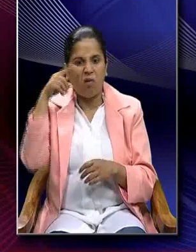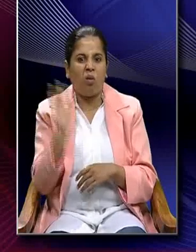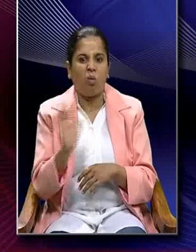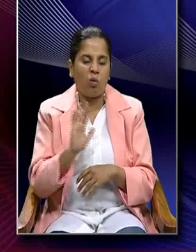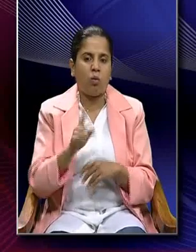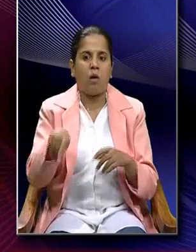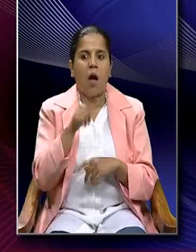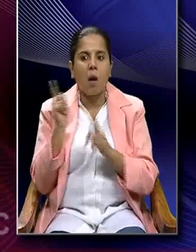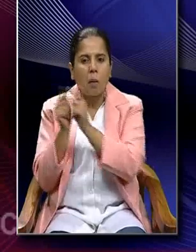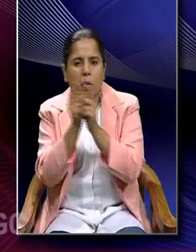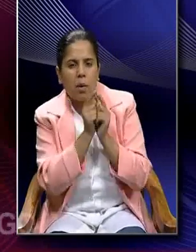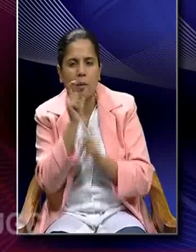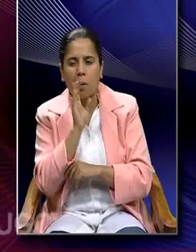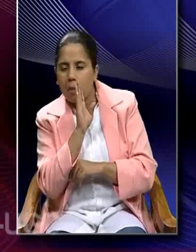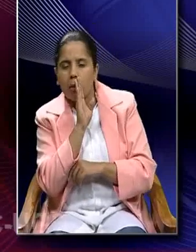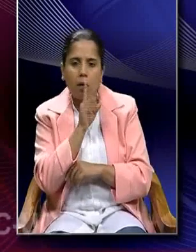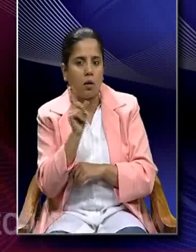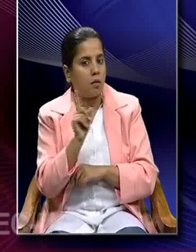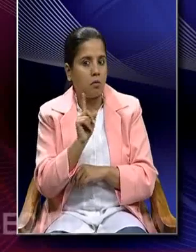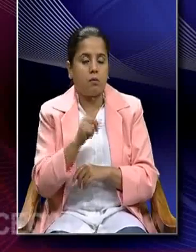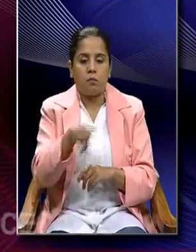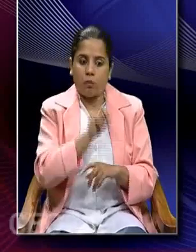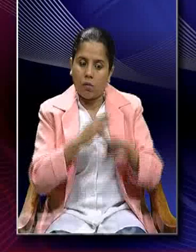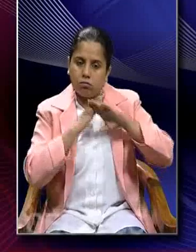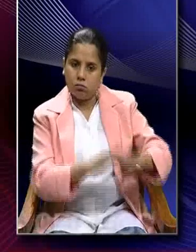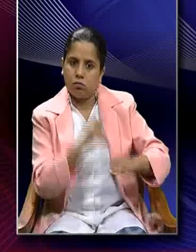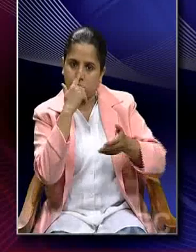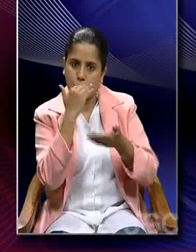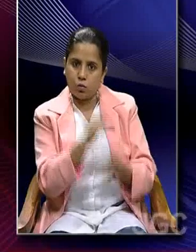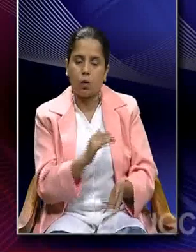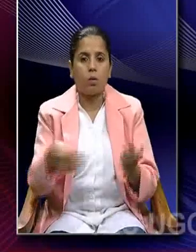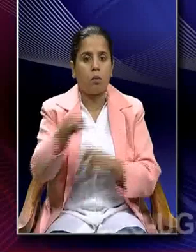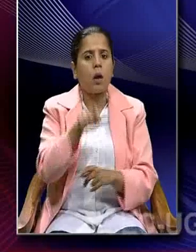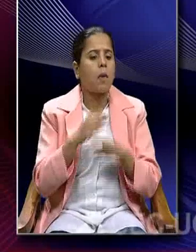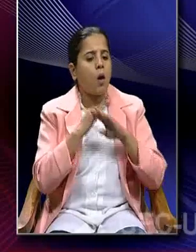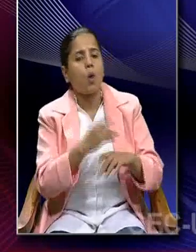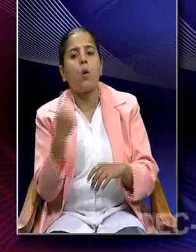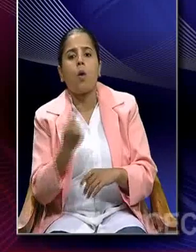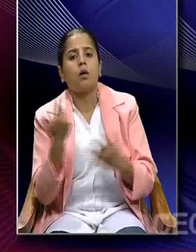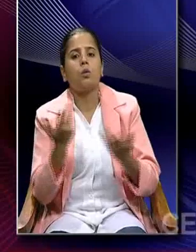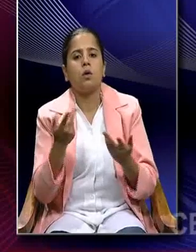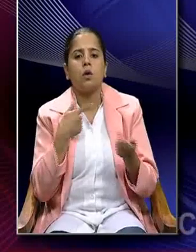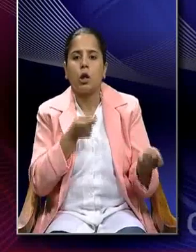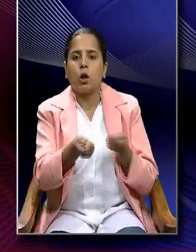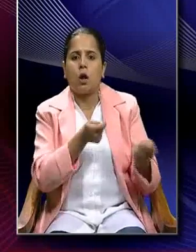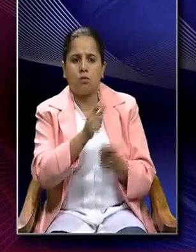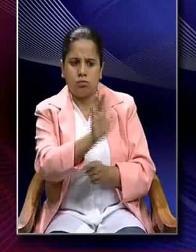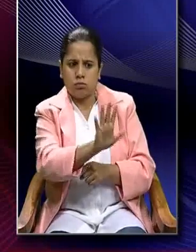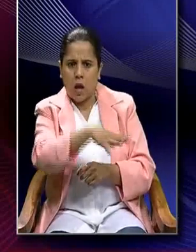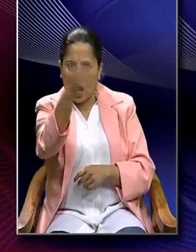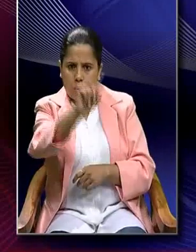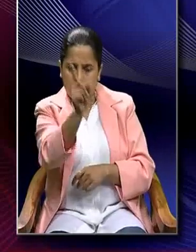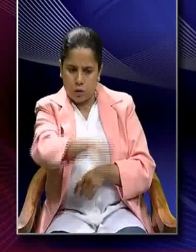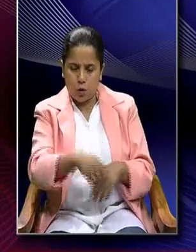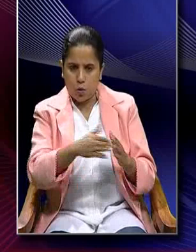no gossip about her. We have to protect her, and the only way to protect her is to control her. कि ज़्यादा बाहर